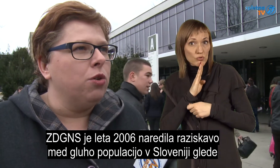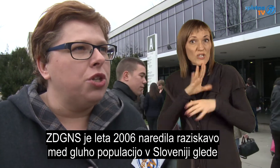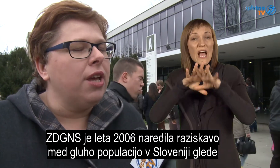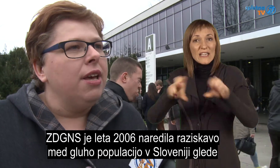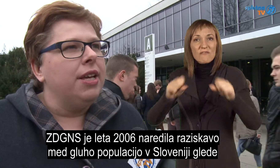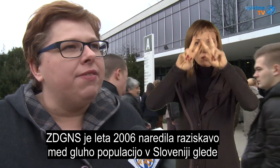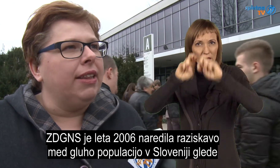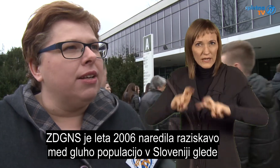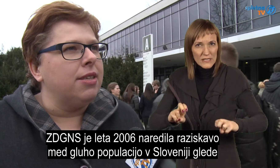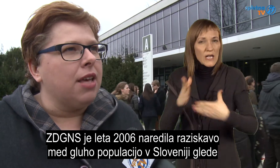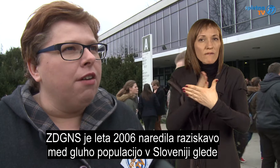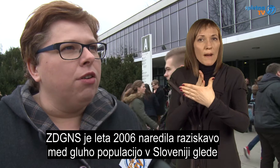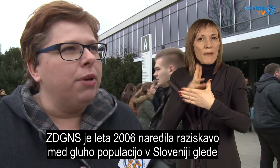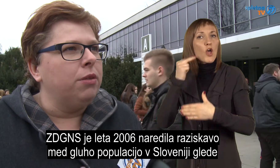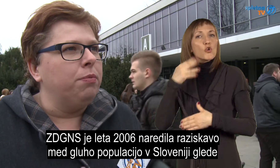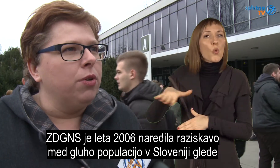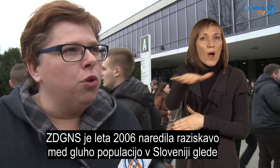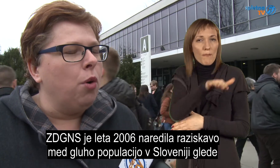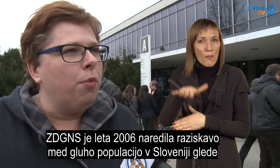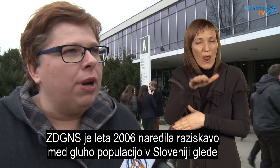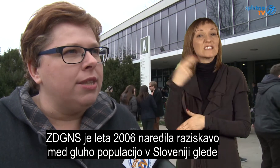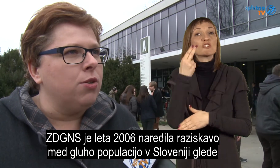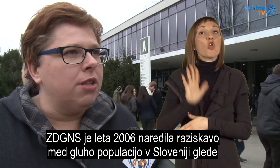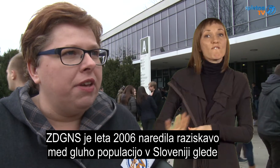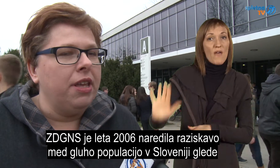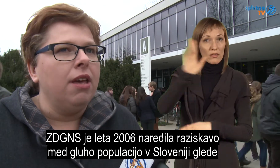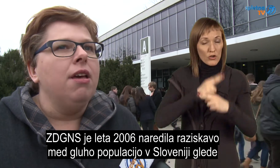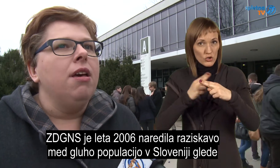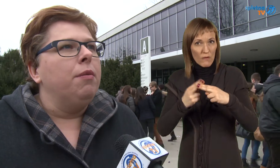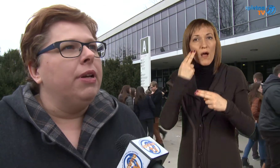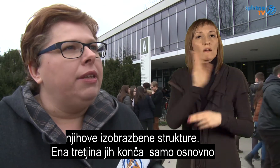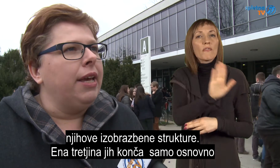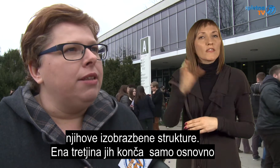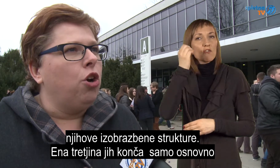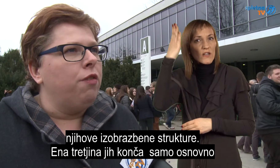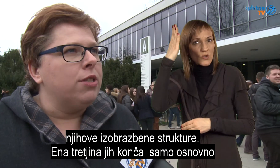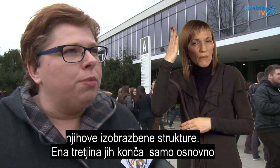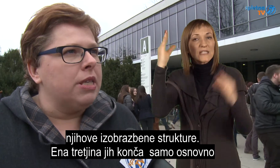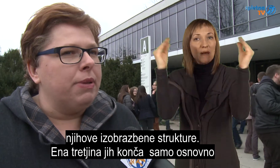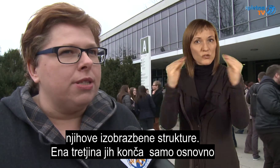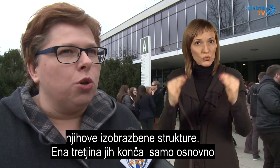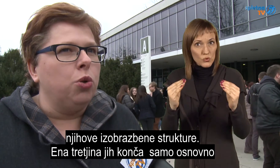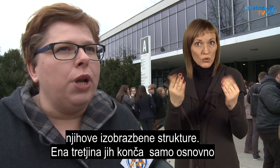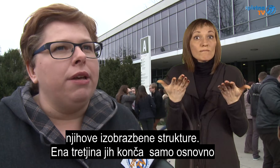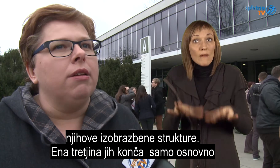naglušnih izvedla raziskavo med gluho populacijo v Sloveniji glede njihove izobrazbene strukture in